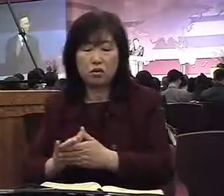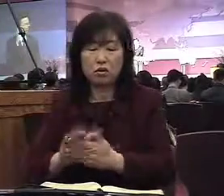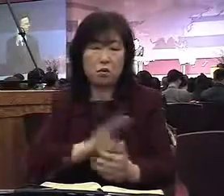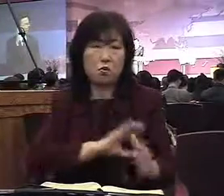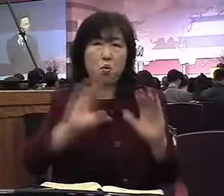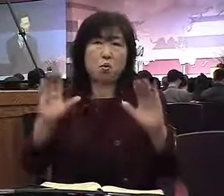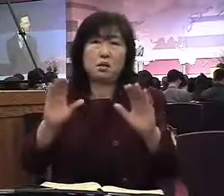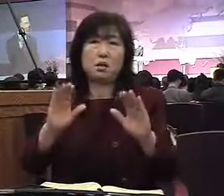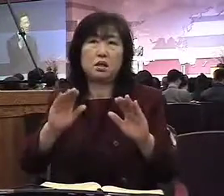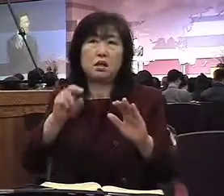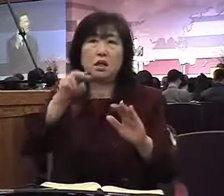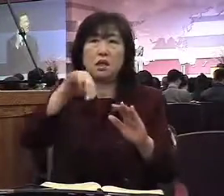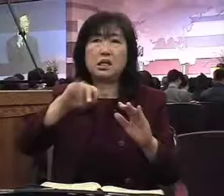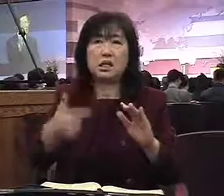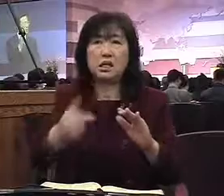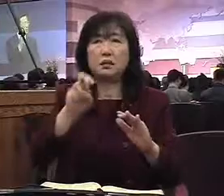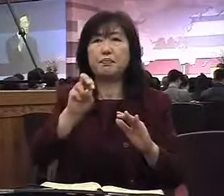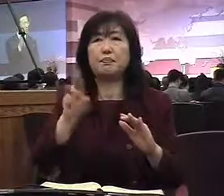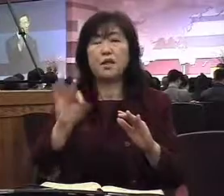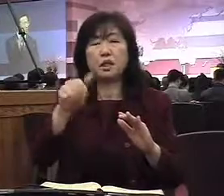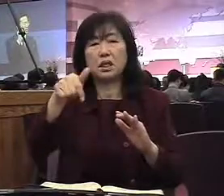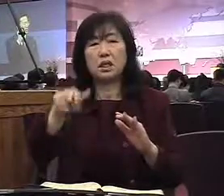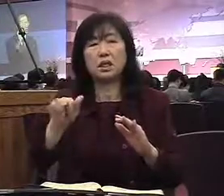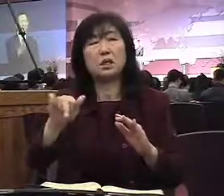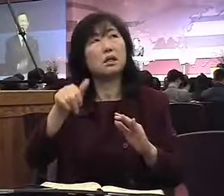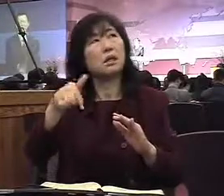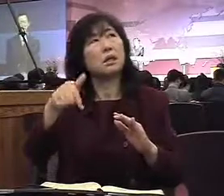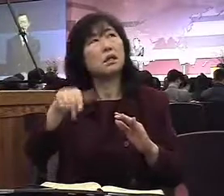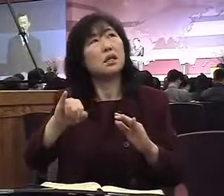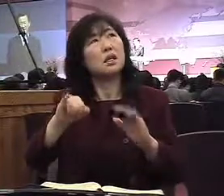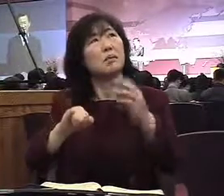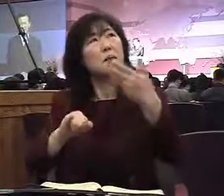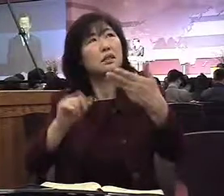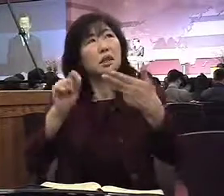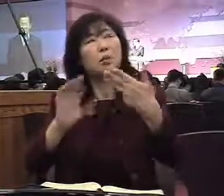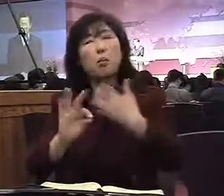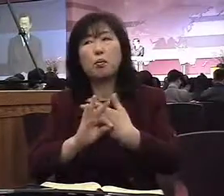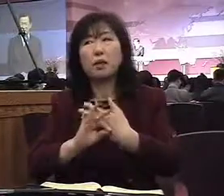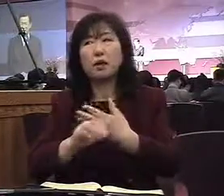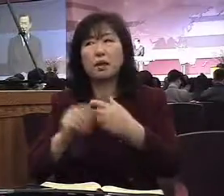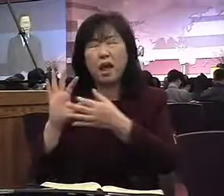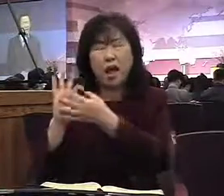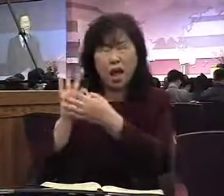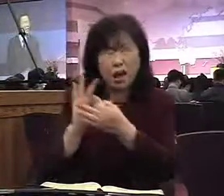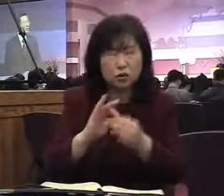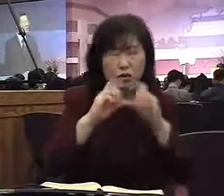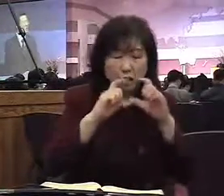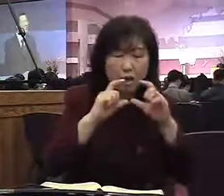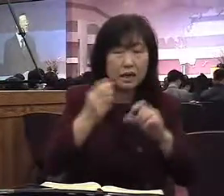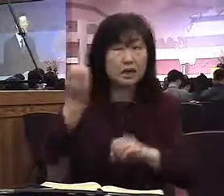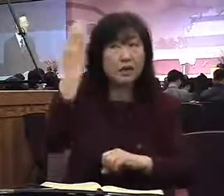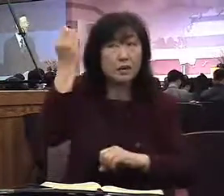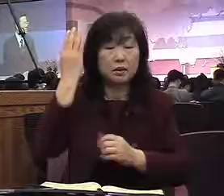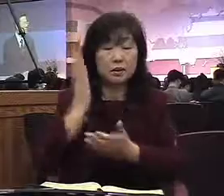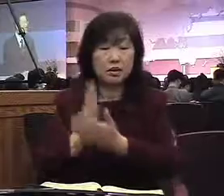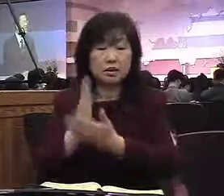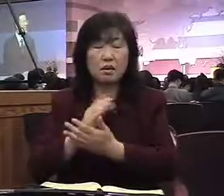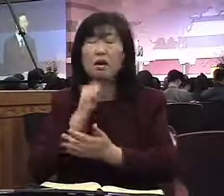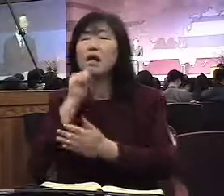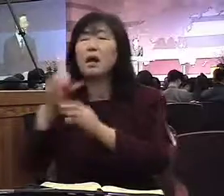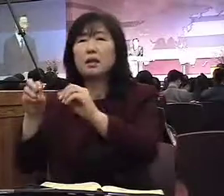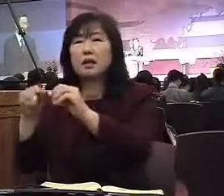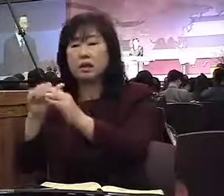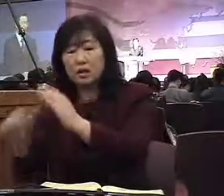저들에게 계속해서 강조했던 말씀이 있죠. 잊어버리지 말라. 잊어버리지 말라. 가나안 땅에 들어가서 또 왜